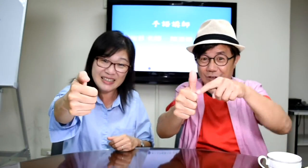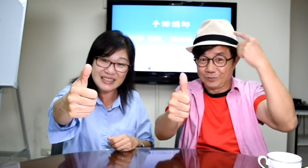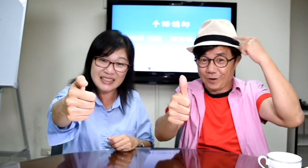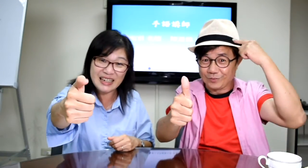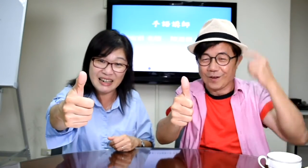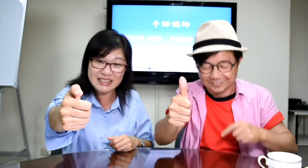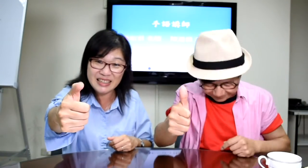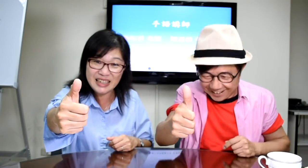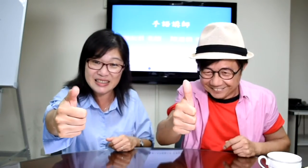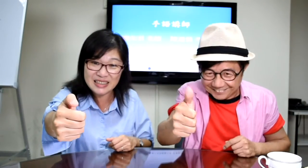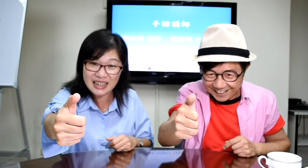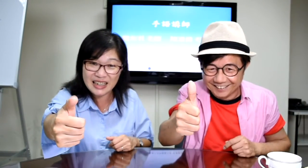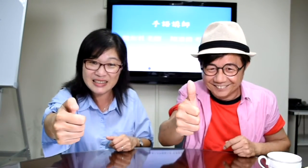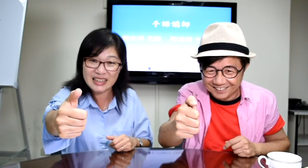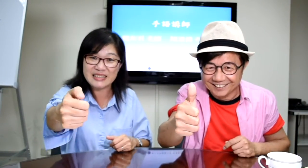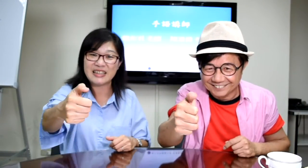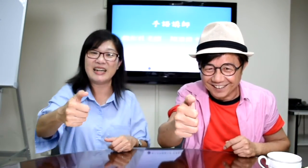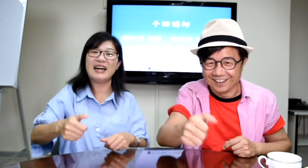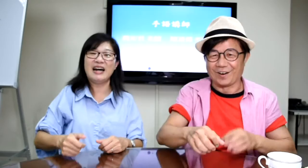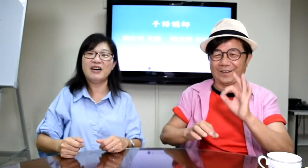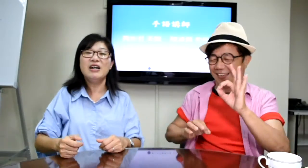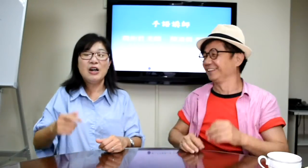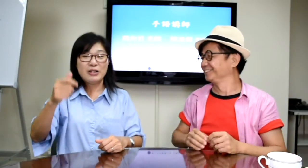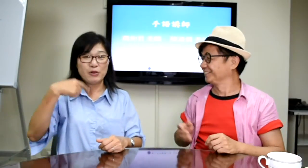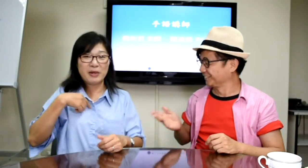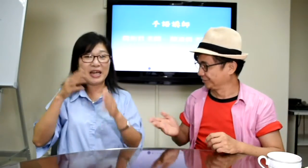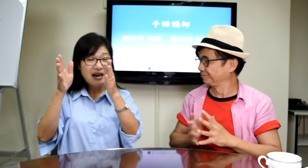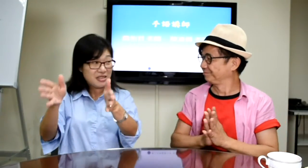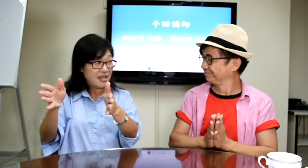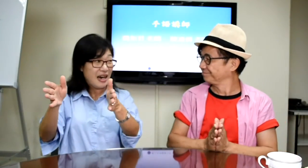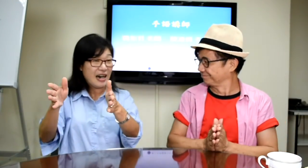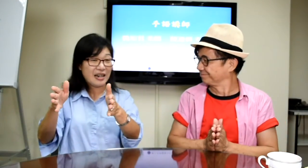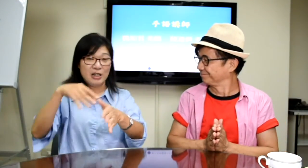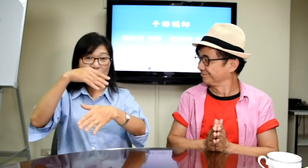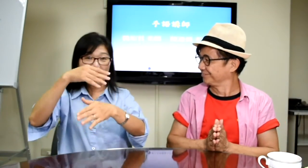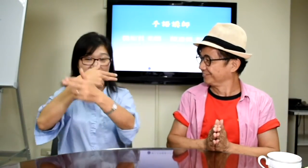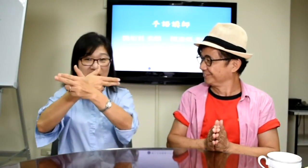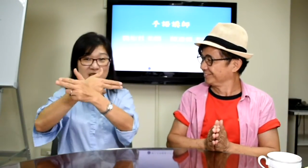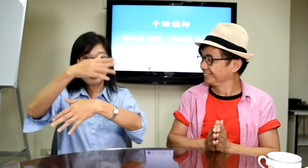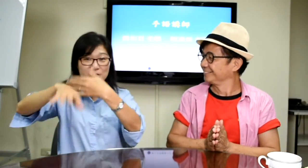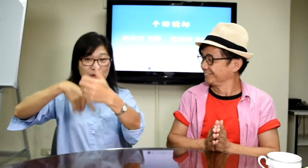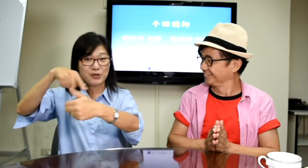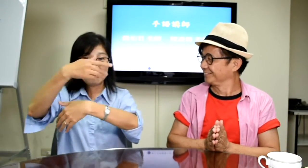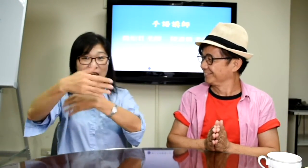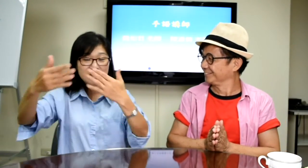思啊、哦！谢谢谢谢。那我们也要向线上手语教室